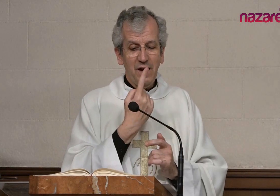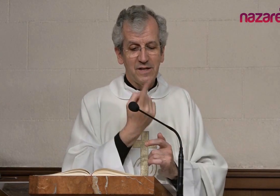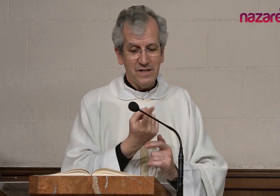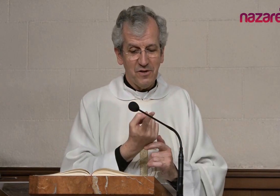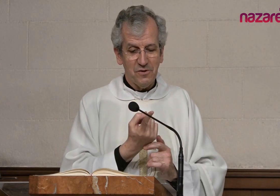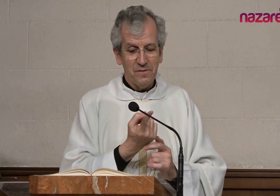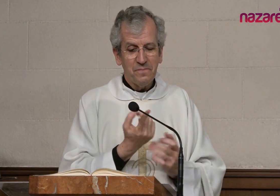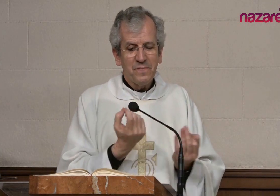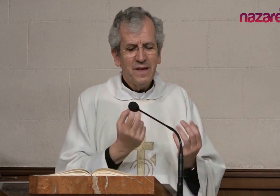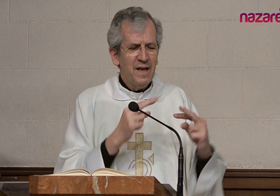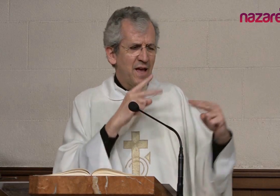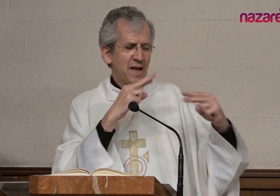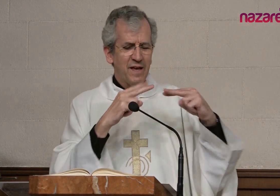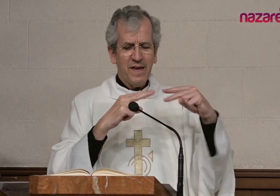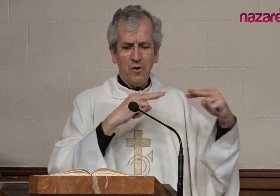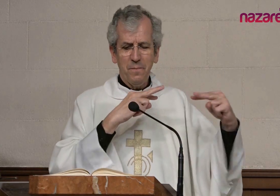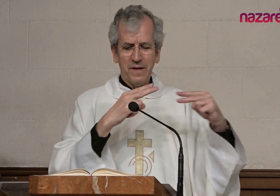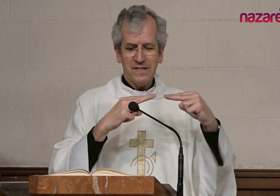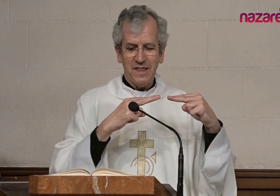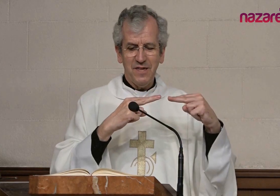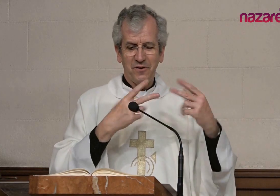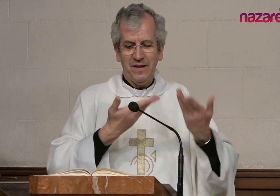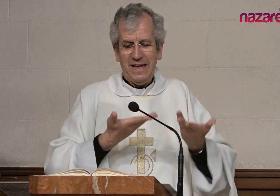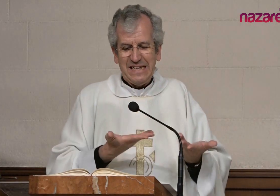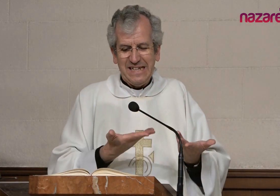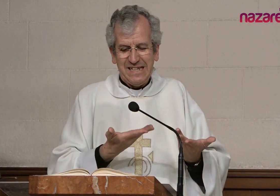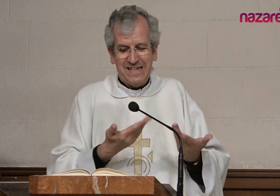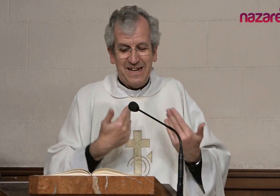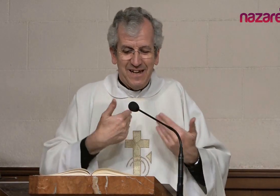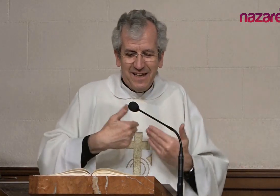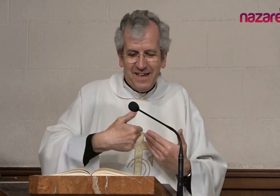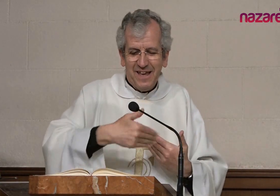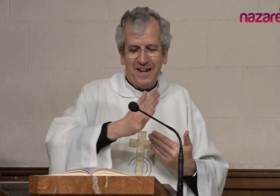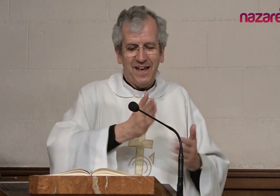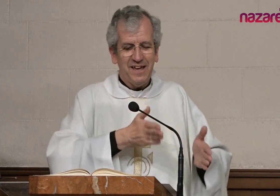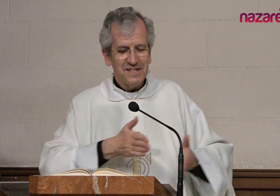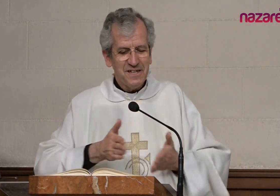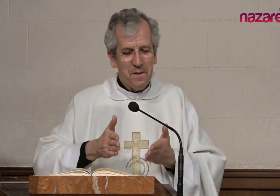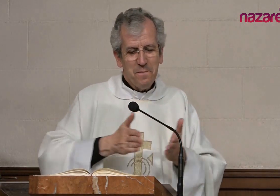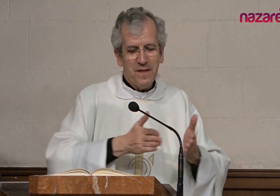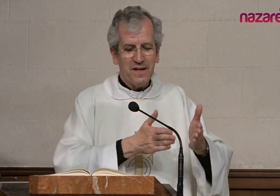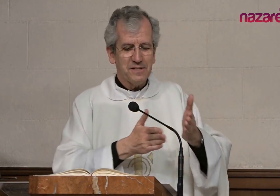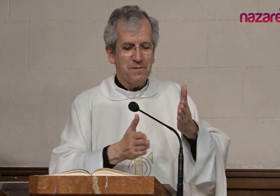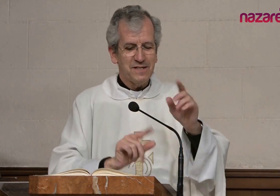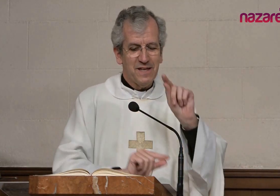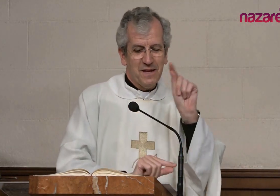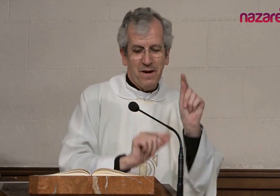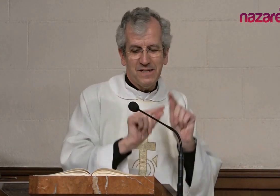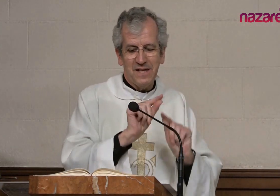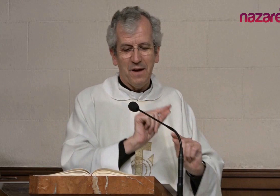Él les dijo: ¿qué conversación es esa que traéis mientras vais de